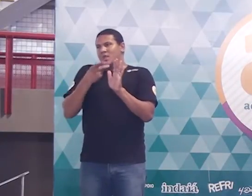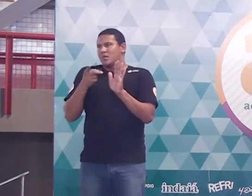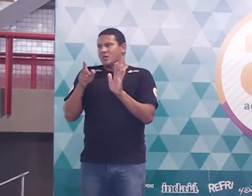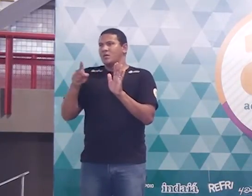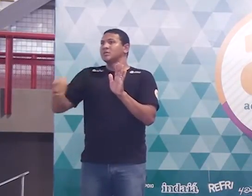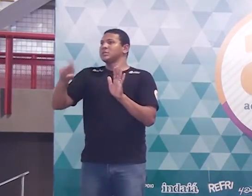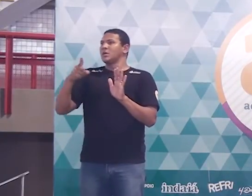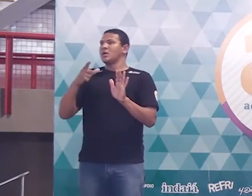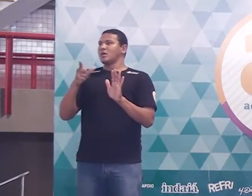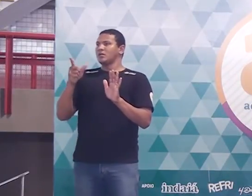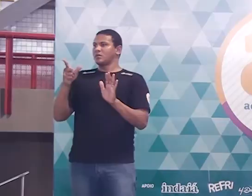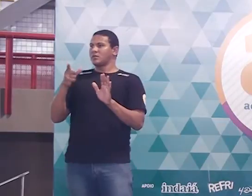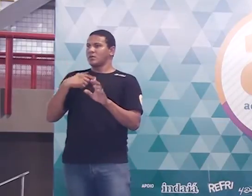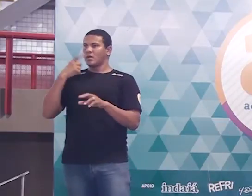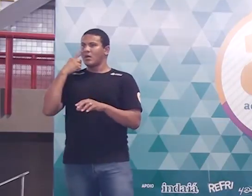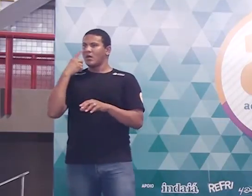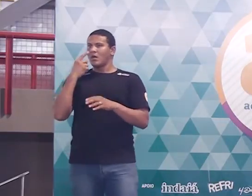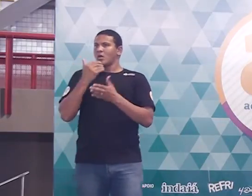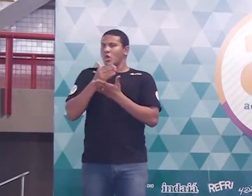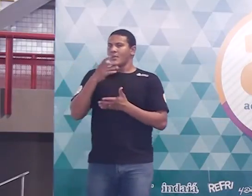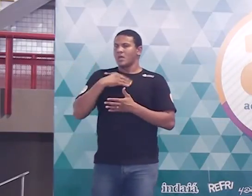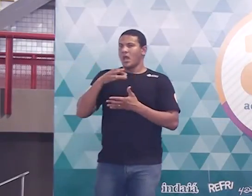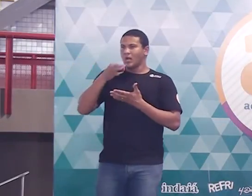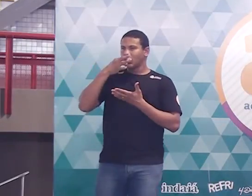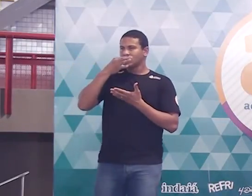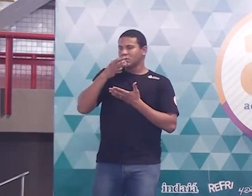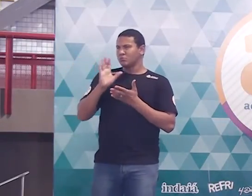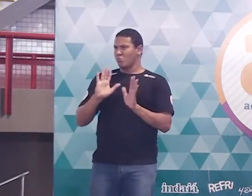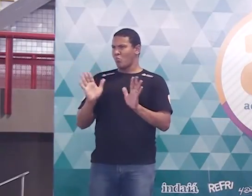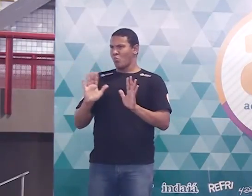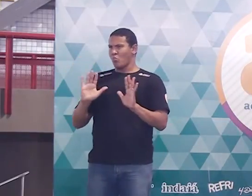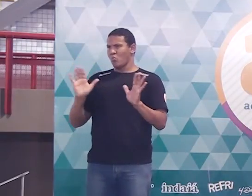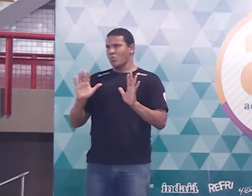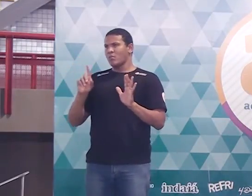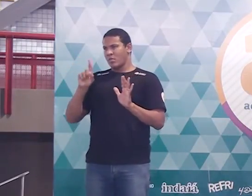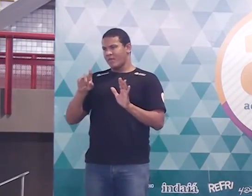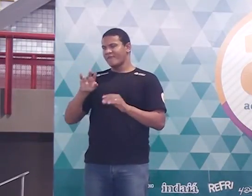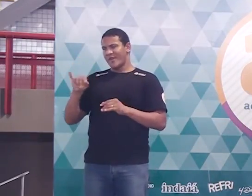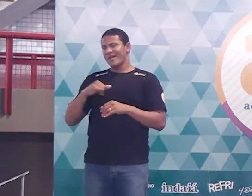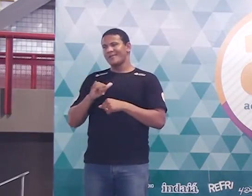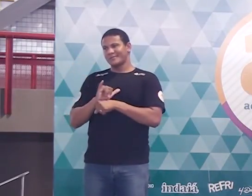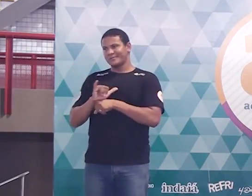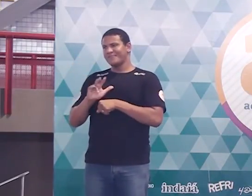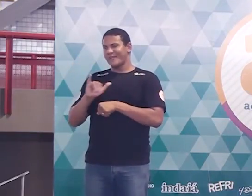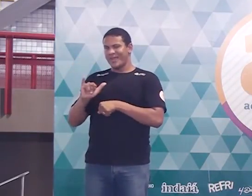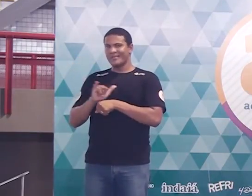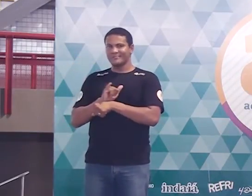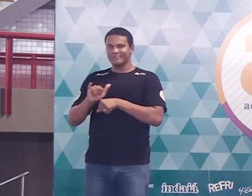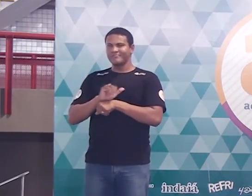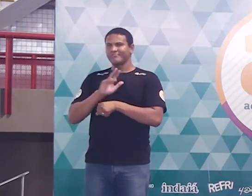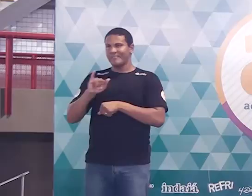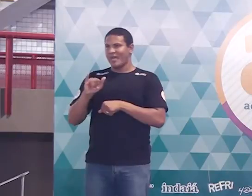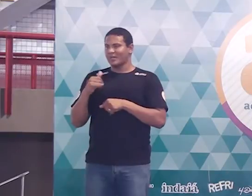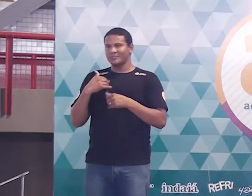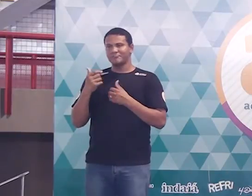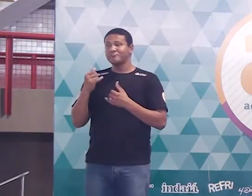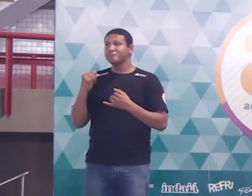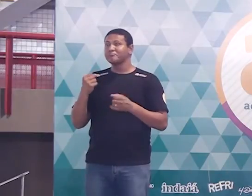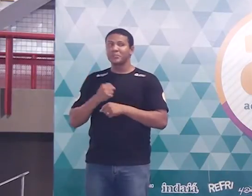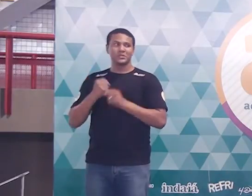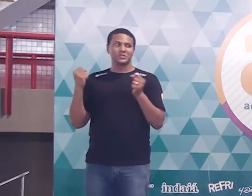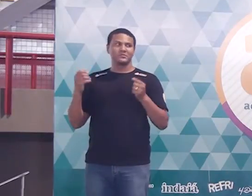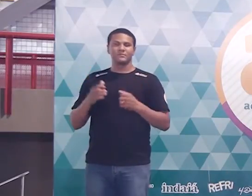você chegar em casa e começar a consumir insetos, não. Mas vai ser uma alternativa, gente, é inevitável isso. Outra alternativa é